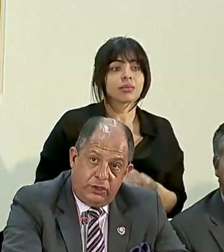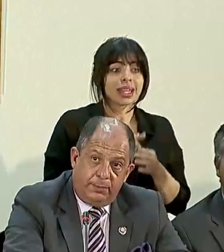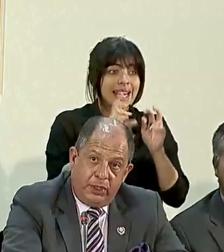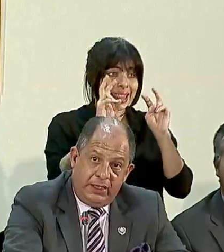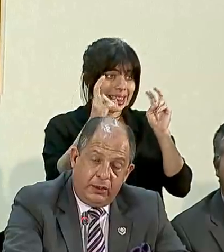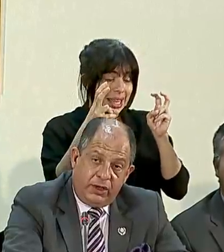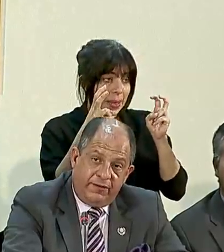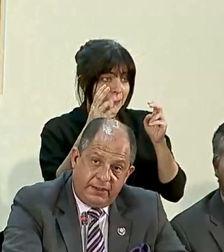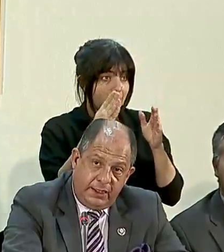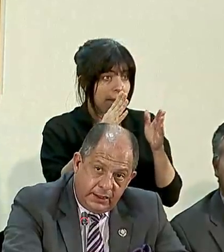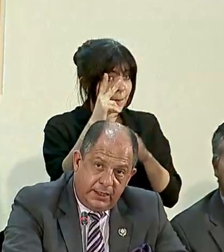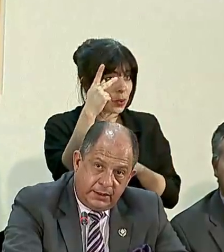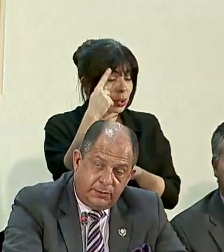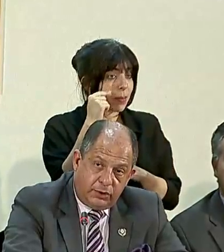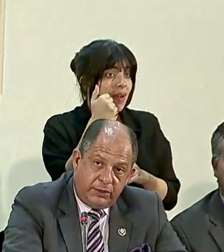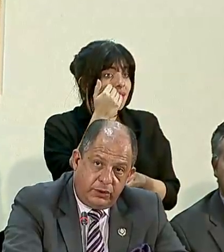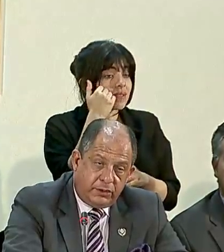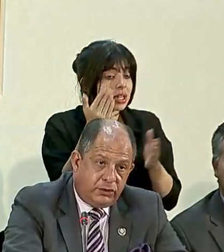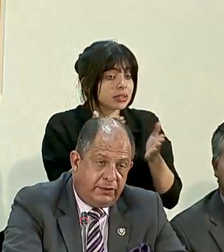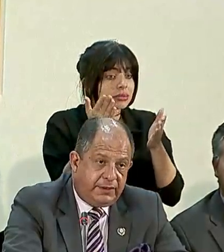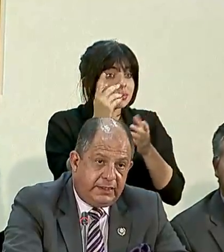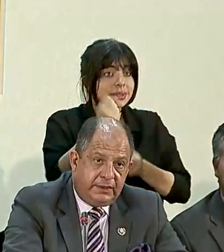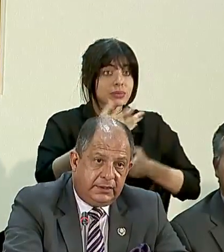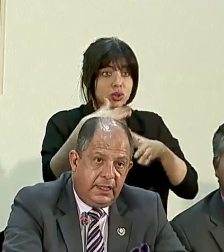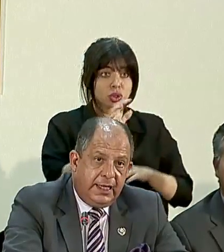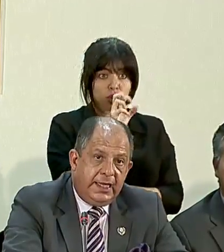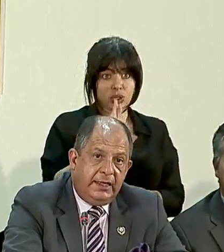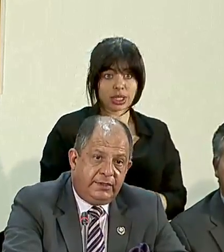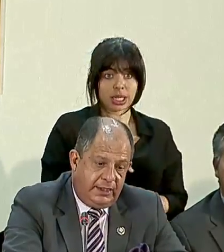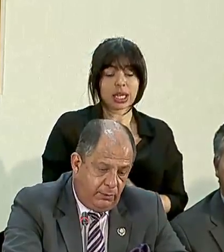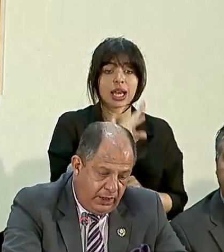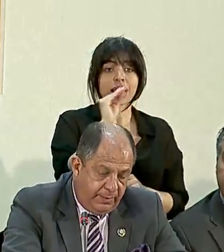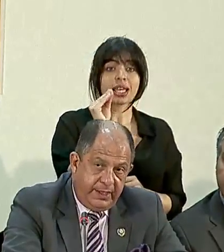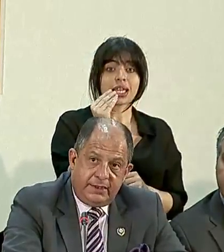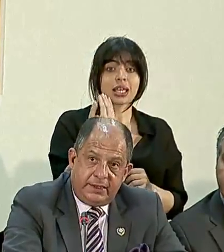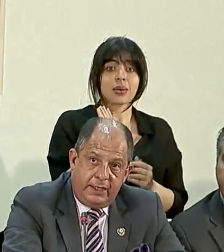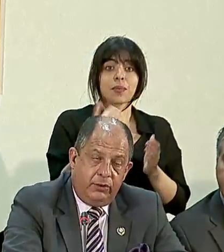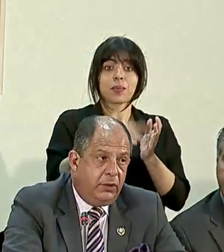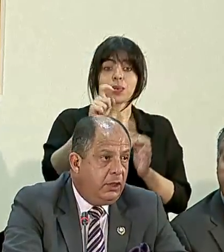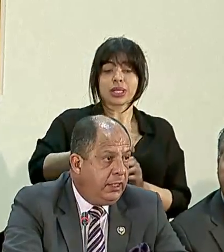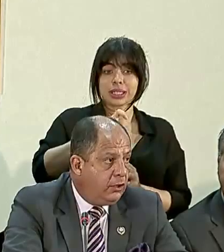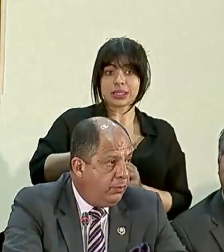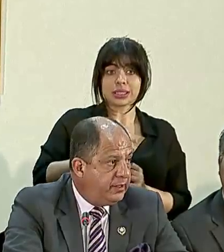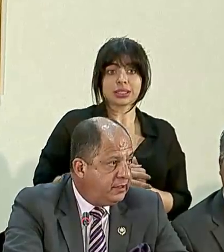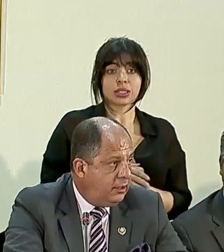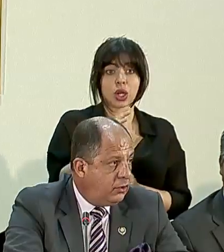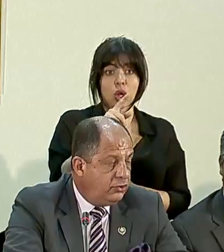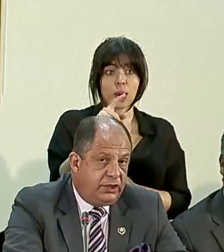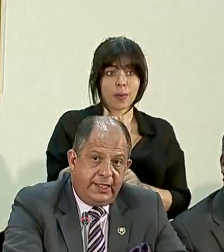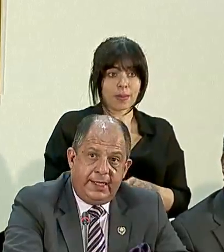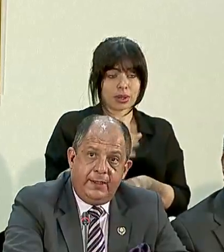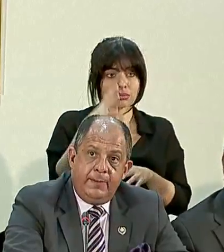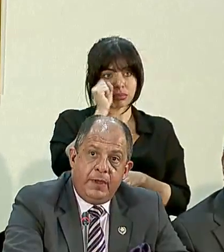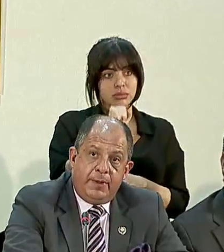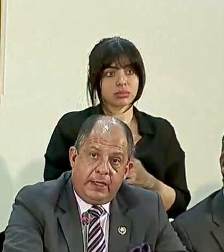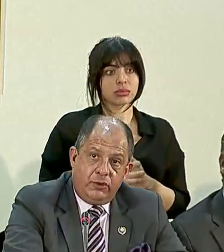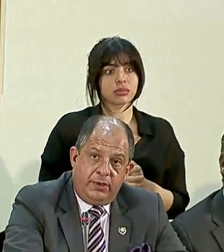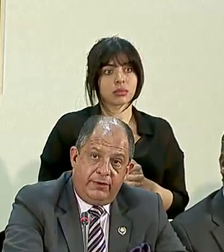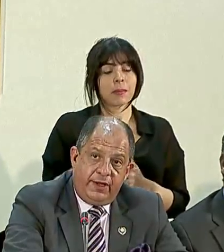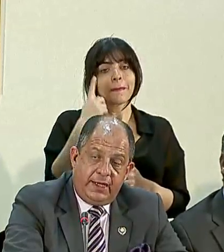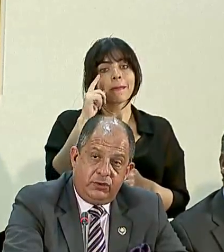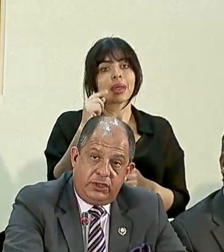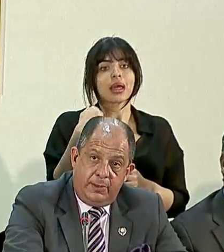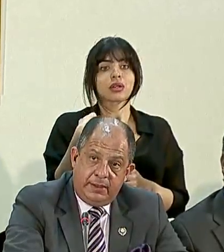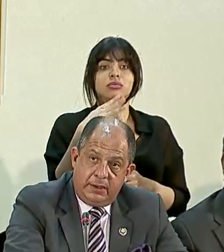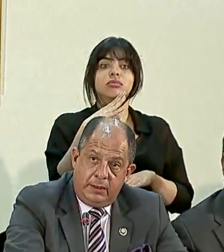temas de orden político que faciliten las exportaciones costarricenses y se vuelve necesario, y COMEX así lo considera, para que yo